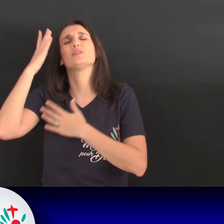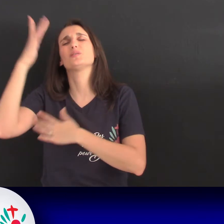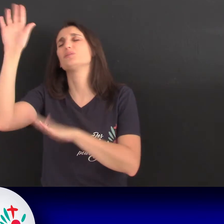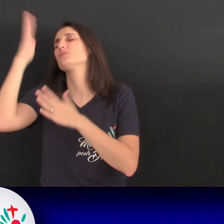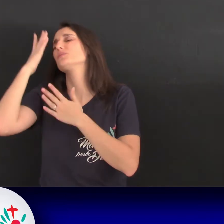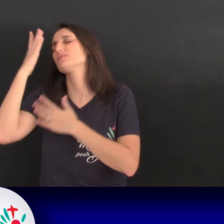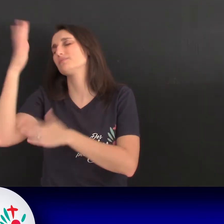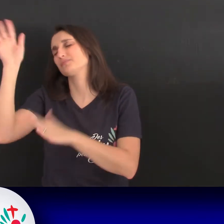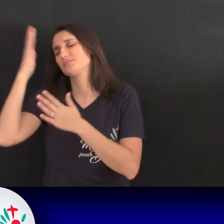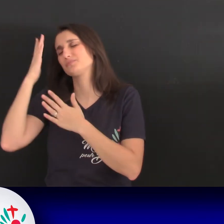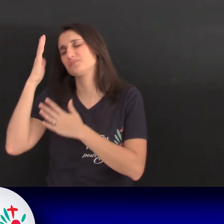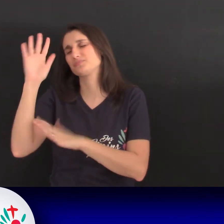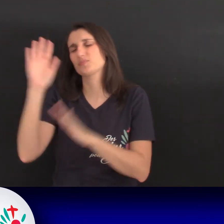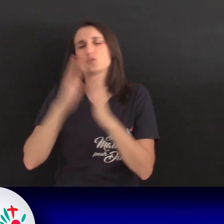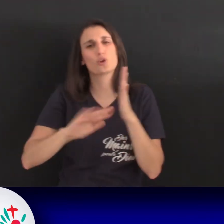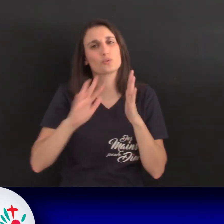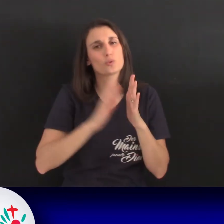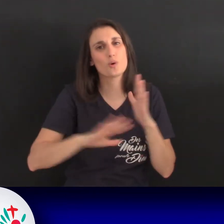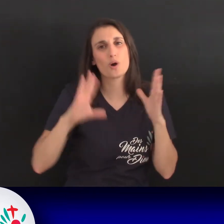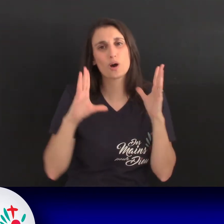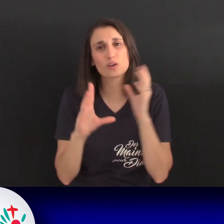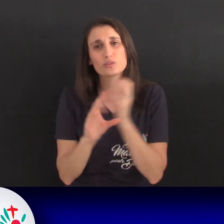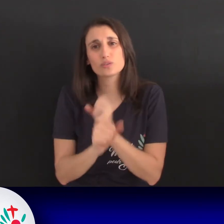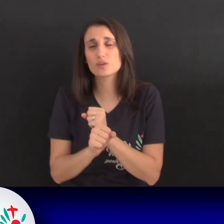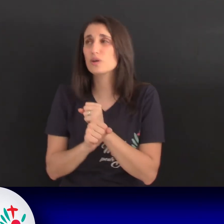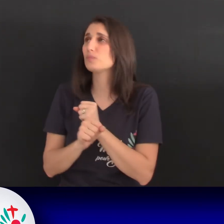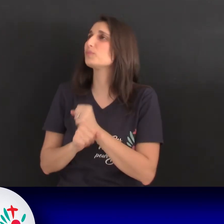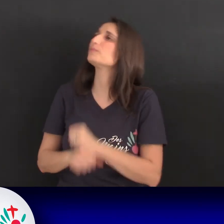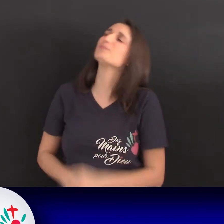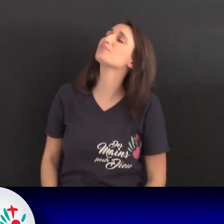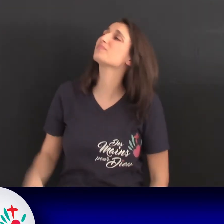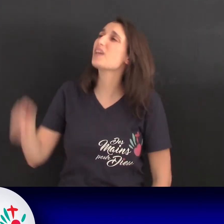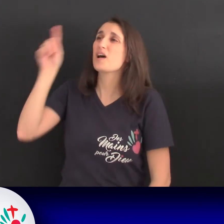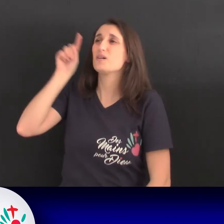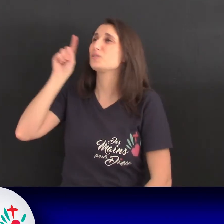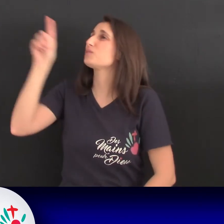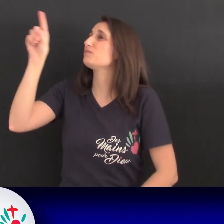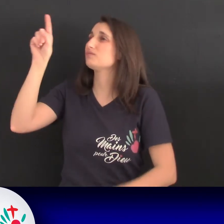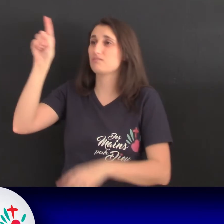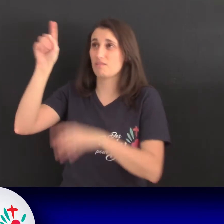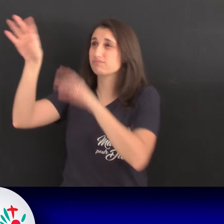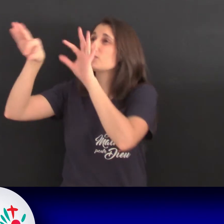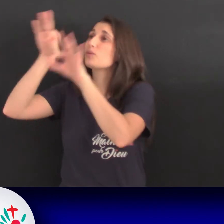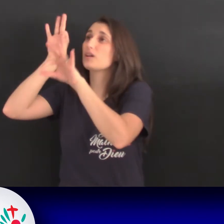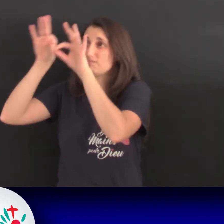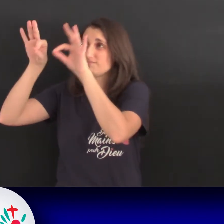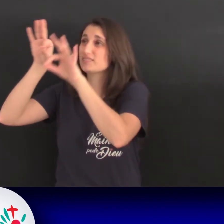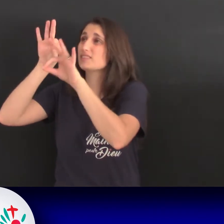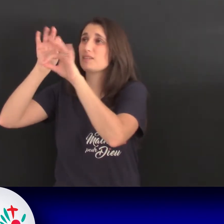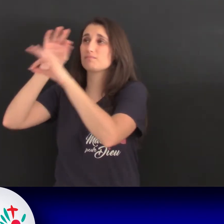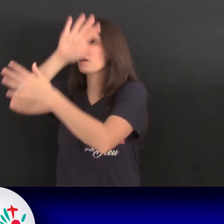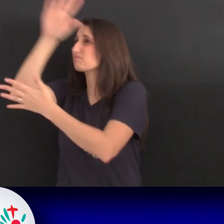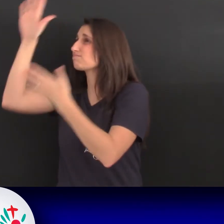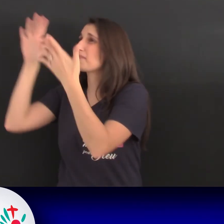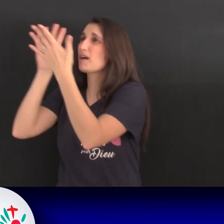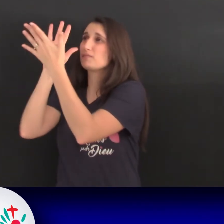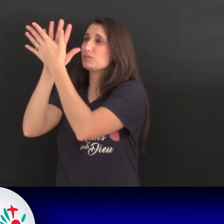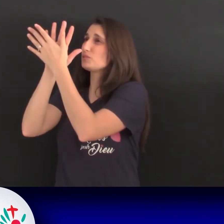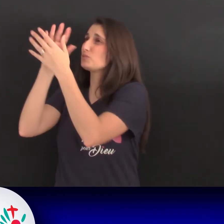loué, Seigneur. Chantons ensemble. Tu as choisi. Tu as